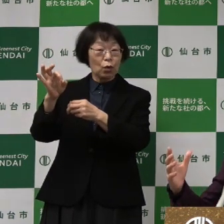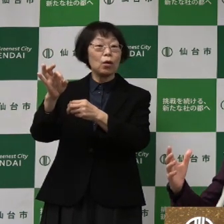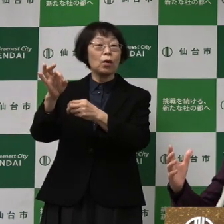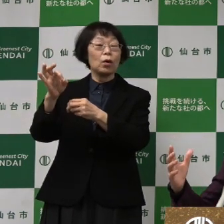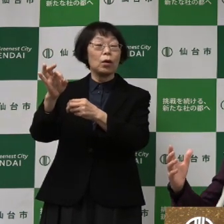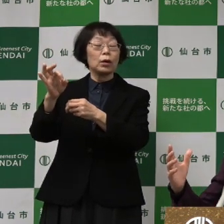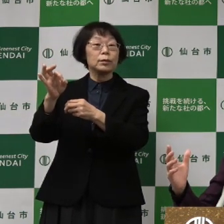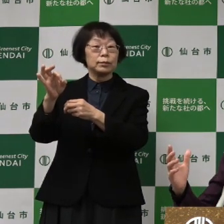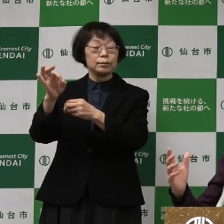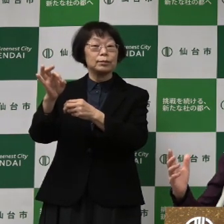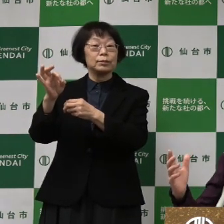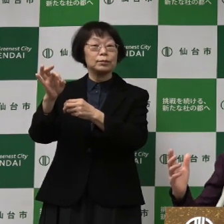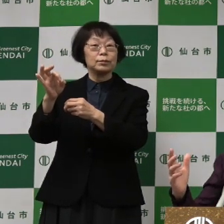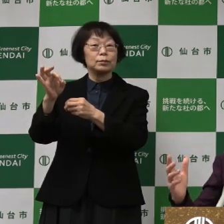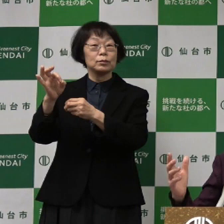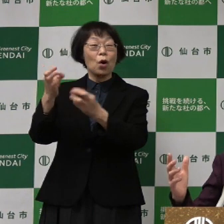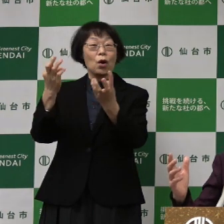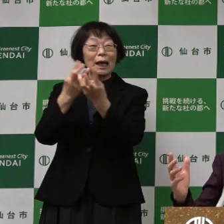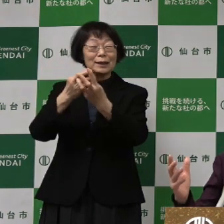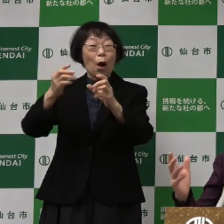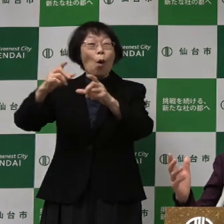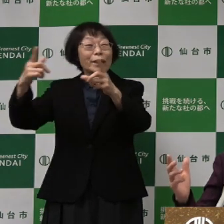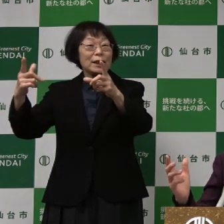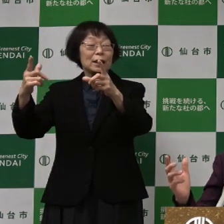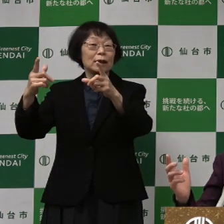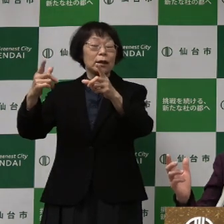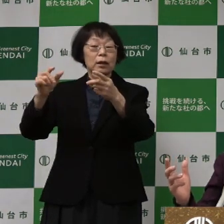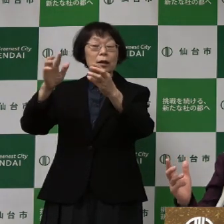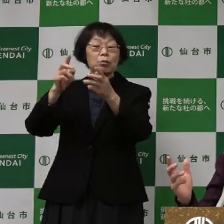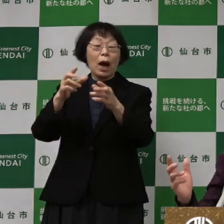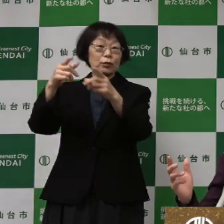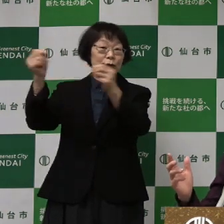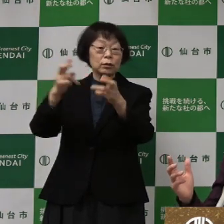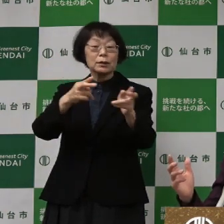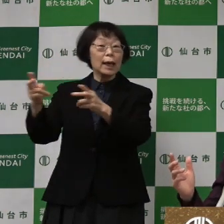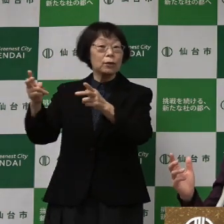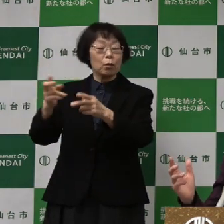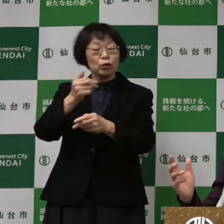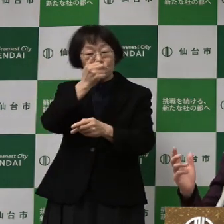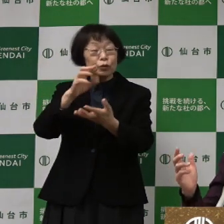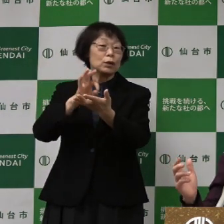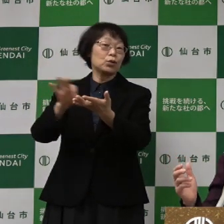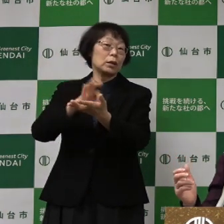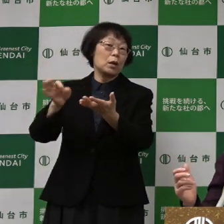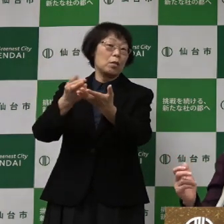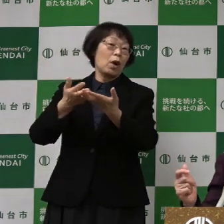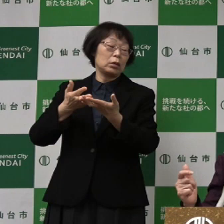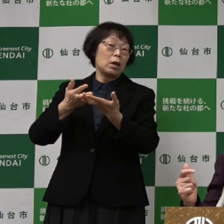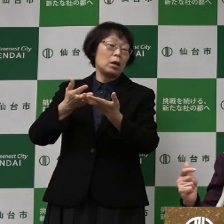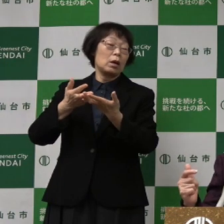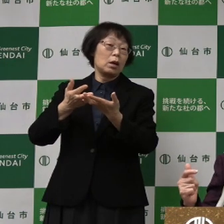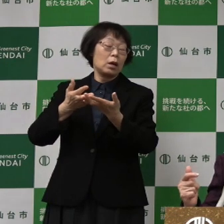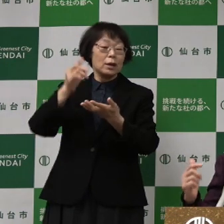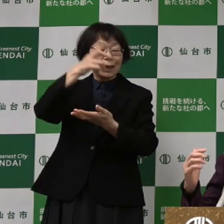ュームのものでございます。こういう国の制度も十分に生かしていただきながら、本市の独